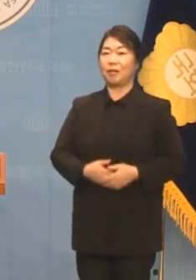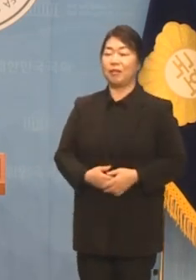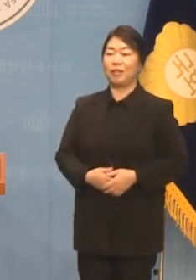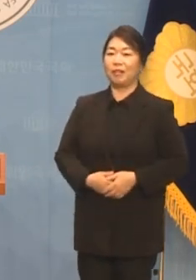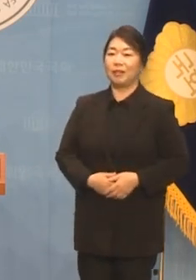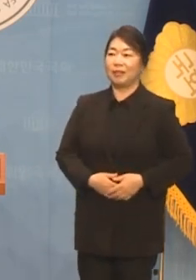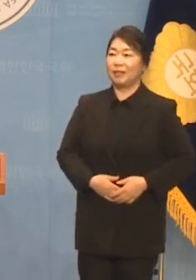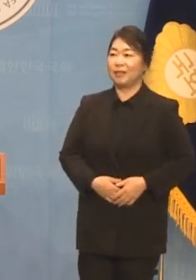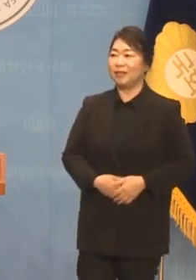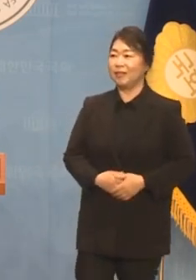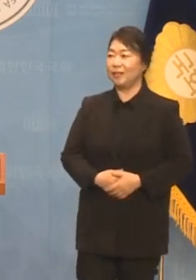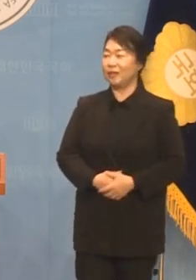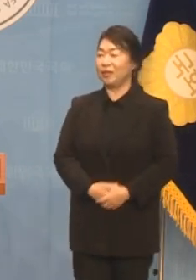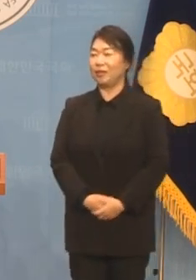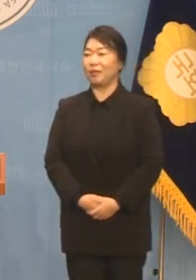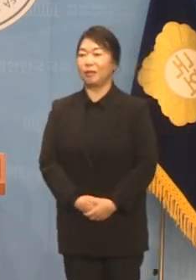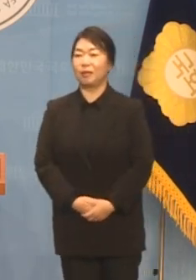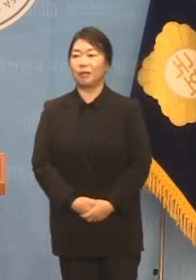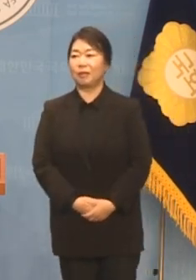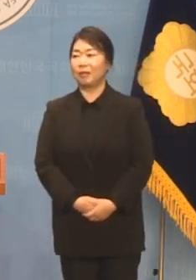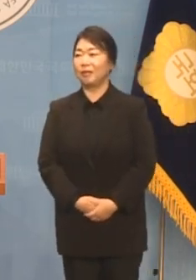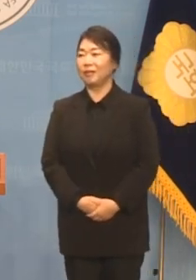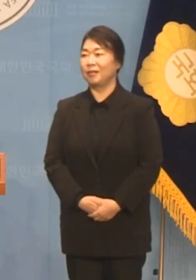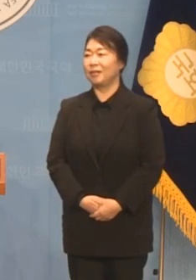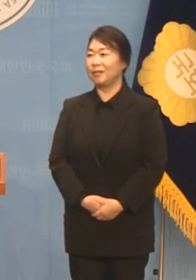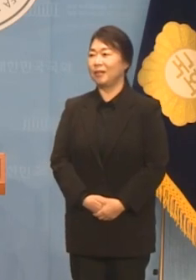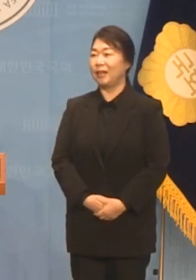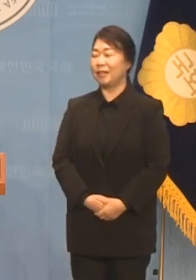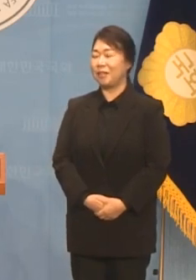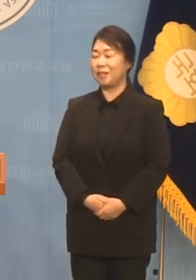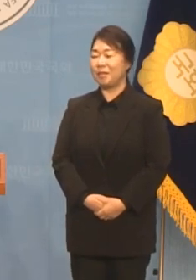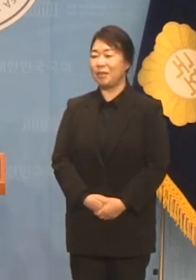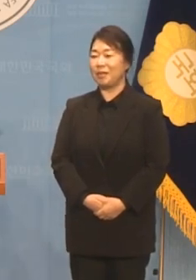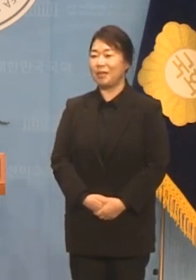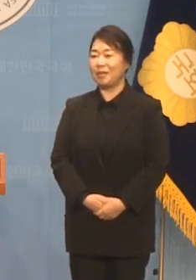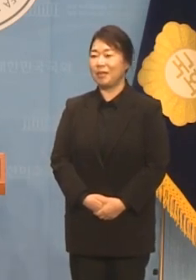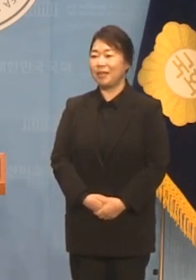아 다들 봐네 제가 너무 늦게워 가지고